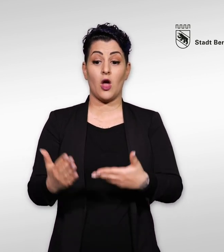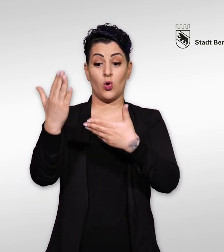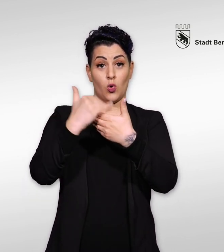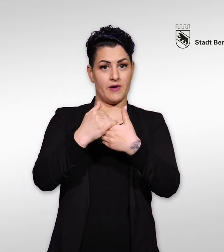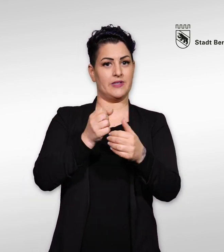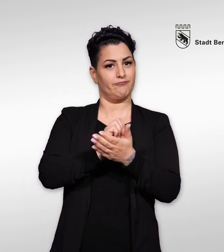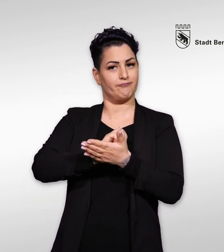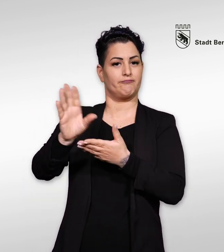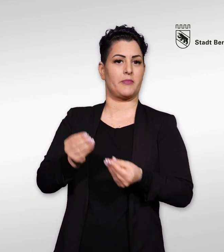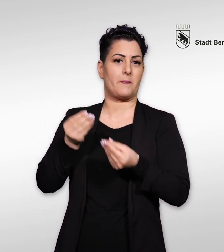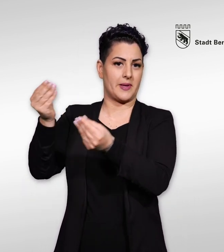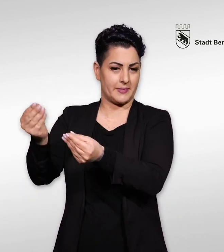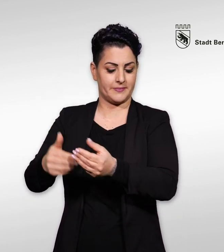Siebtens Kuvert abgeben